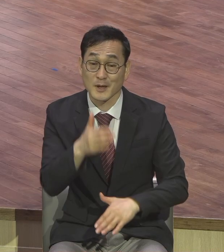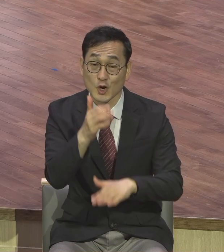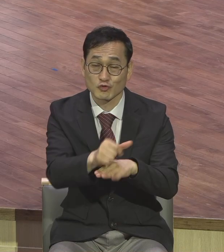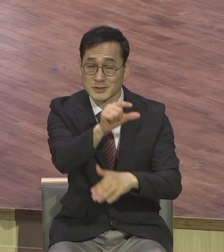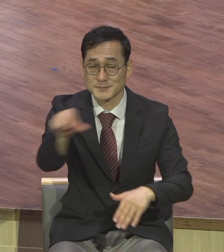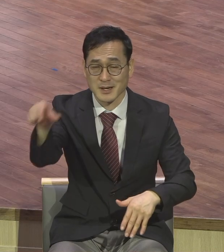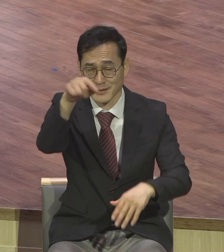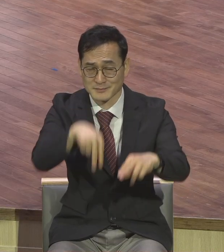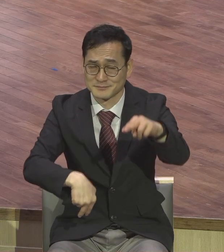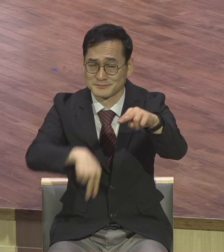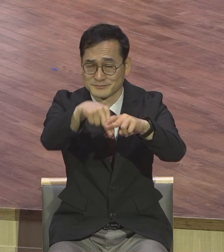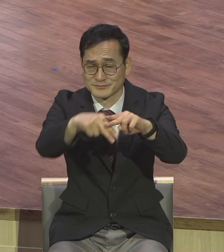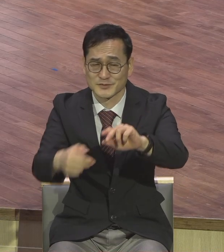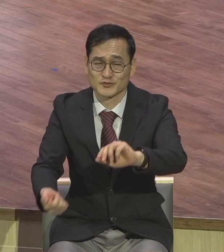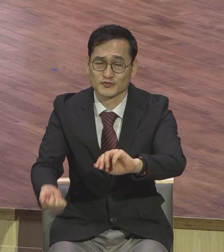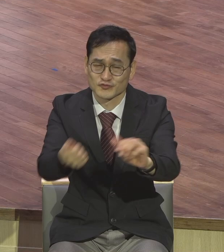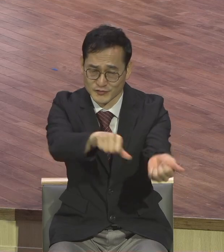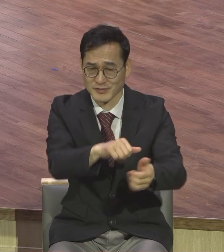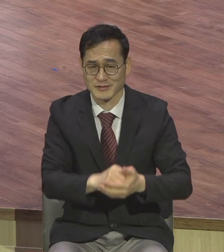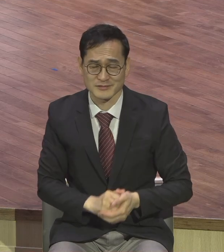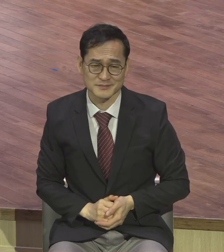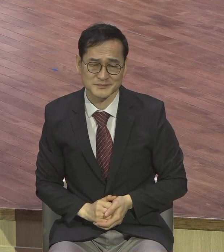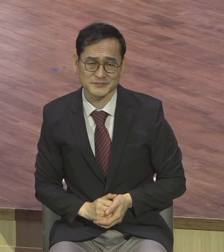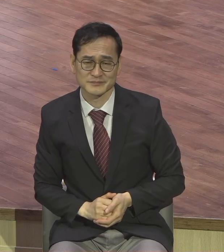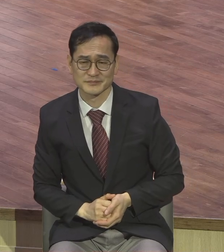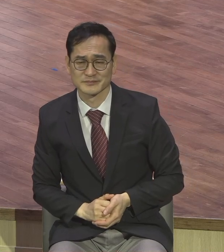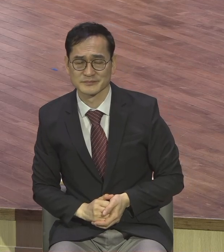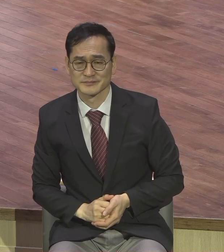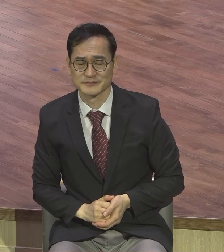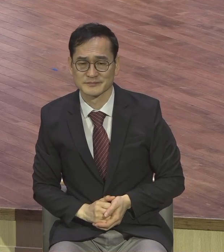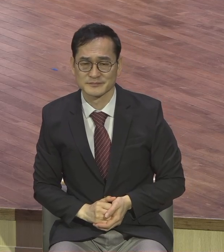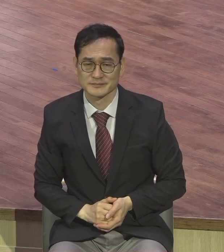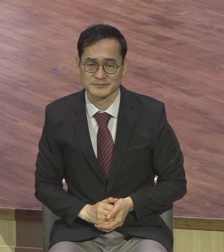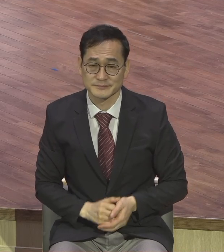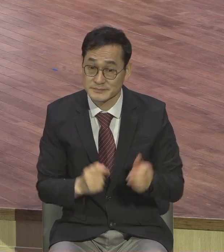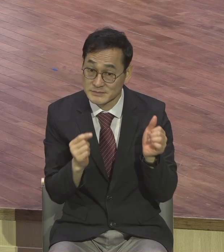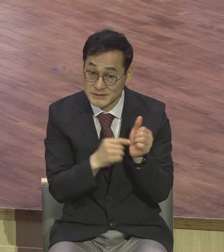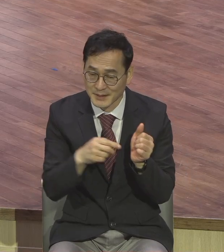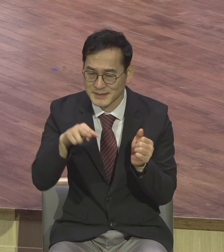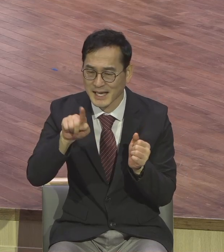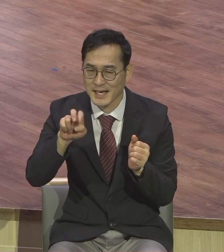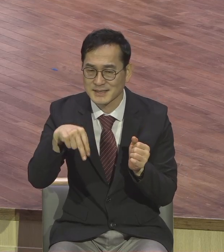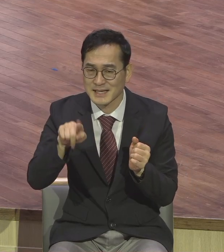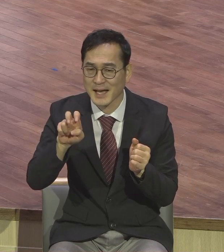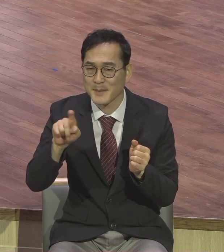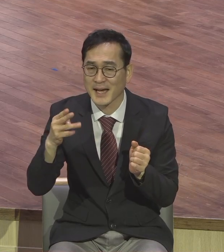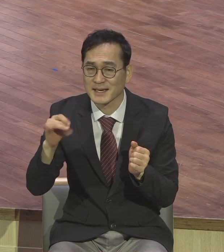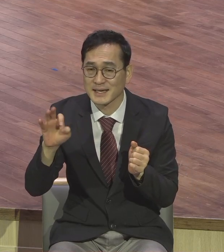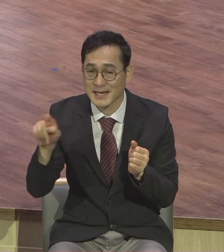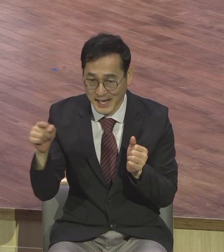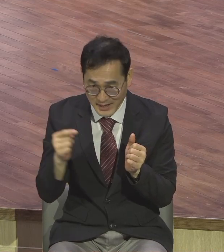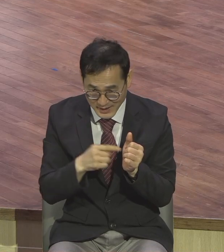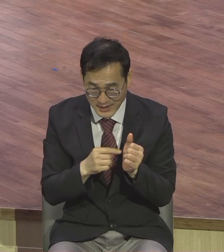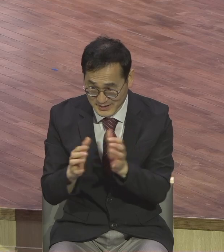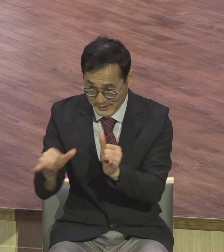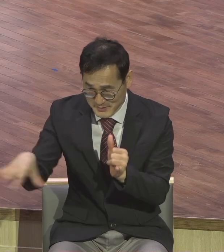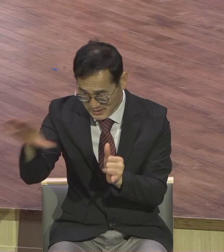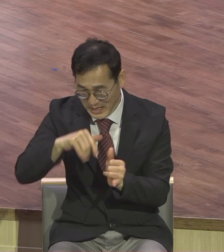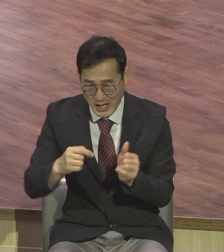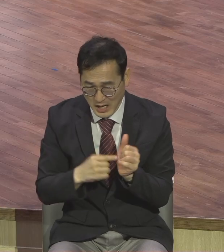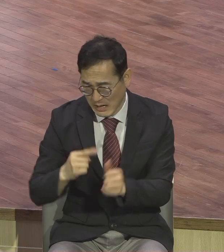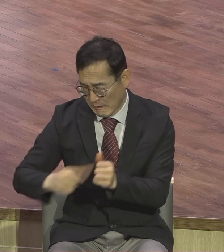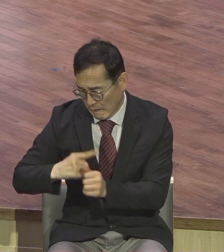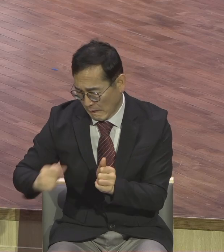것이죠. 역사에 의하면 빌라도는 그 후에 수많은 사마리아인들을 학살했고 결국 로마 정부로부터 소환을 그렇게